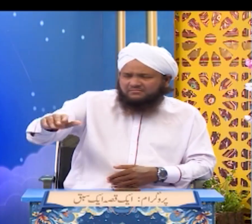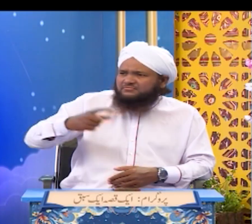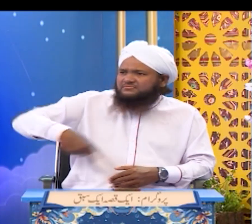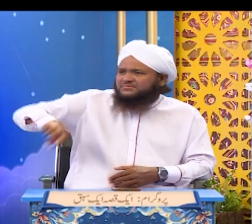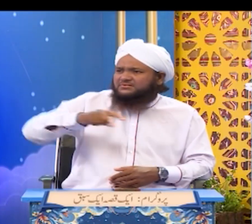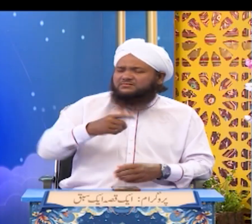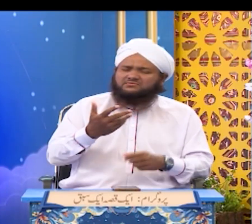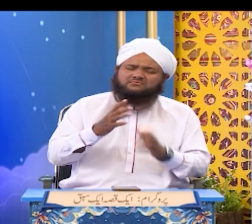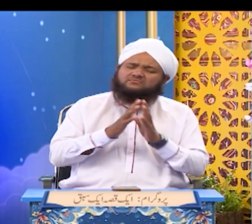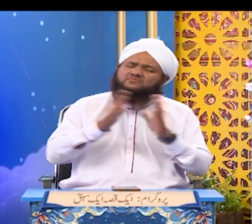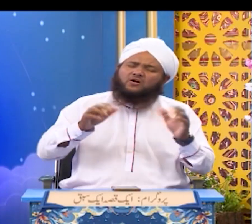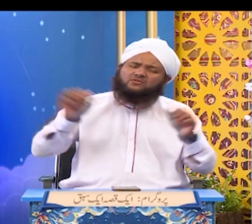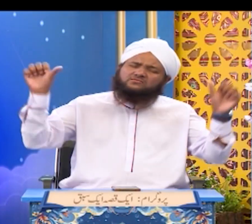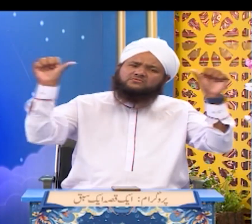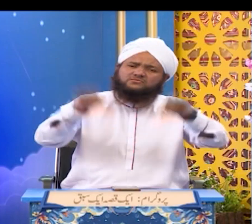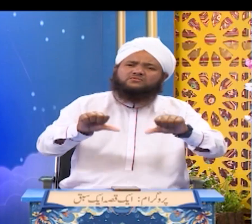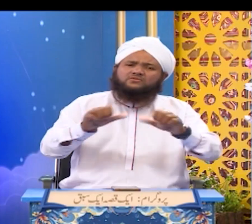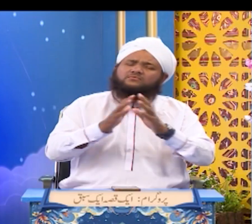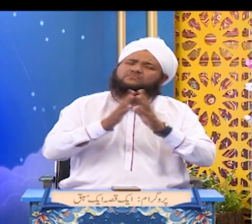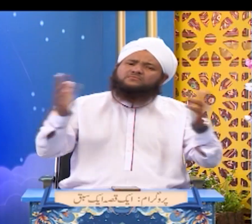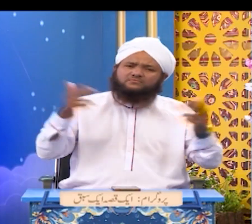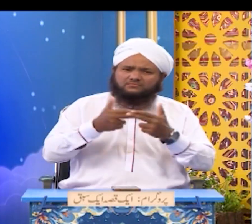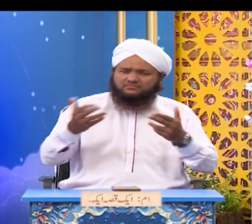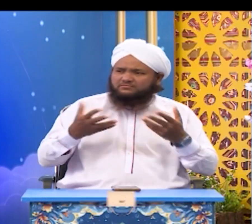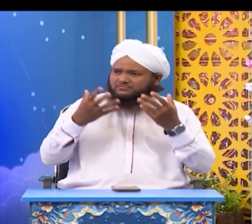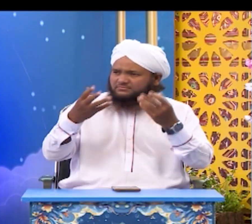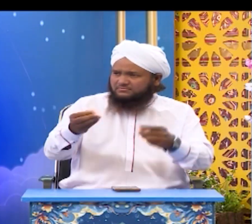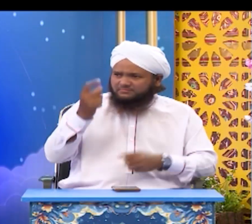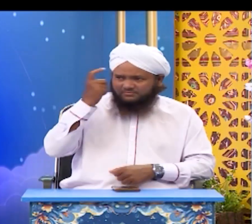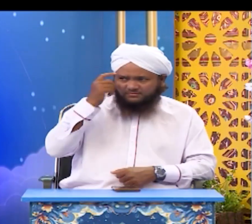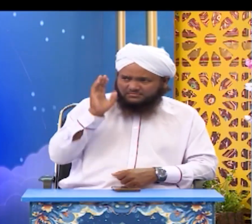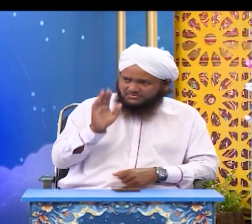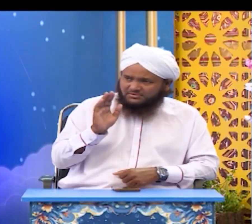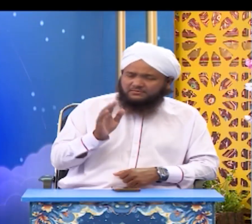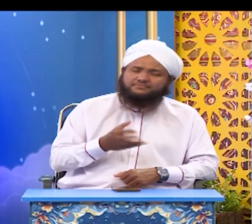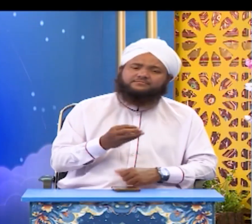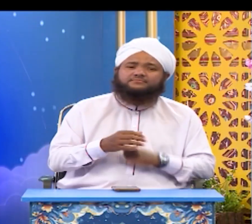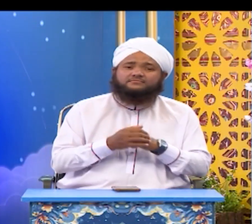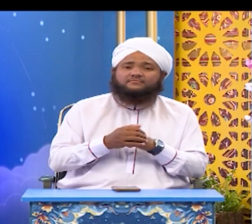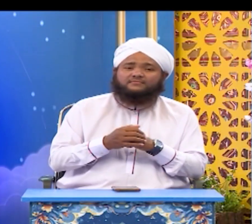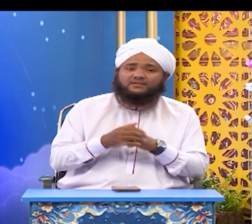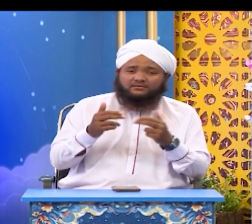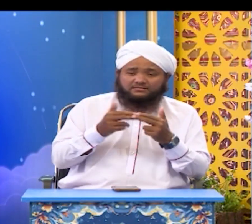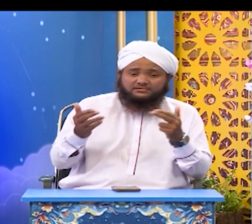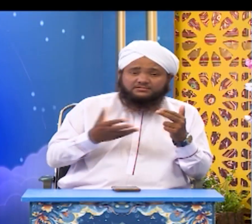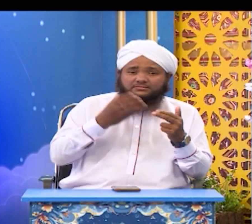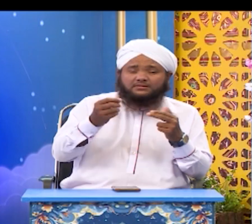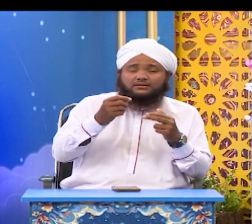اذیت ناک سلوک کی درد بھری داستان سنتے ہیں اور عبرت حاصل کرتے ہیں۔ چنانچہ اسلام سے قبل بیٹی